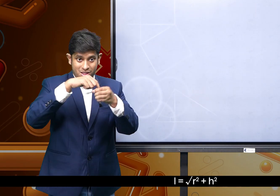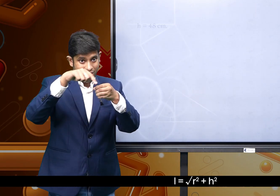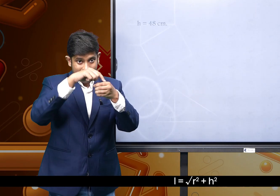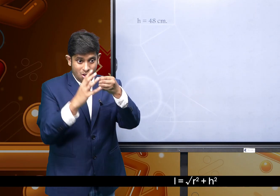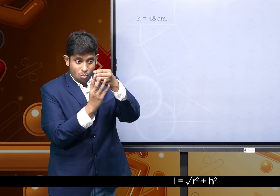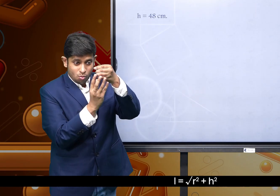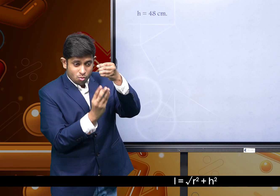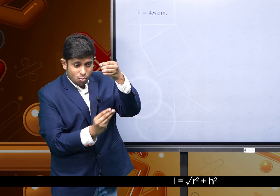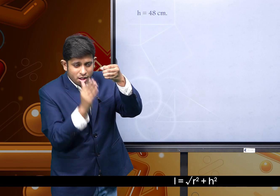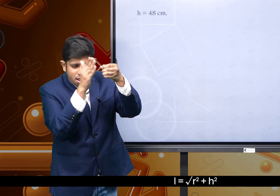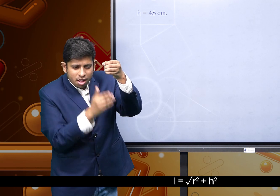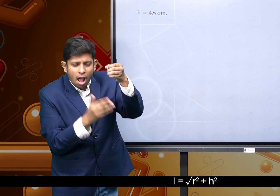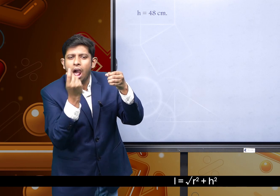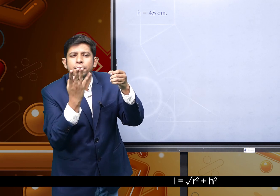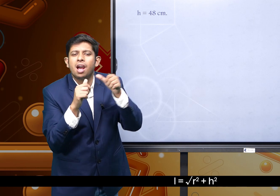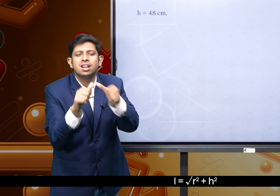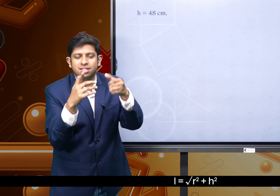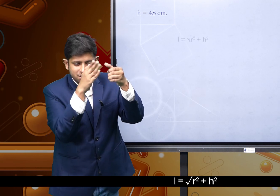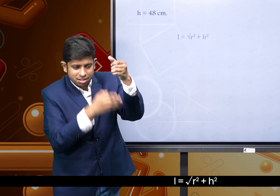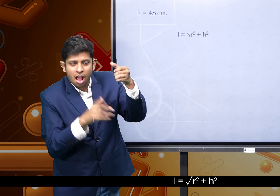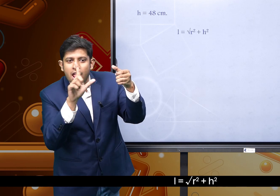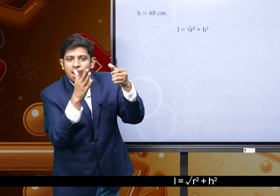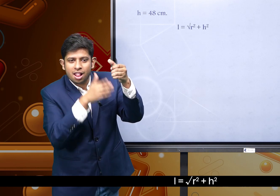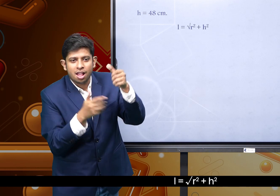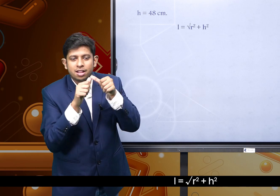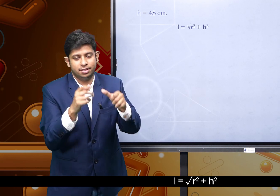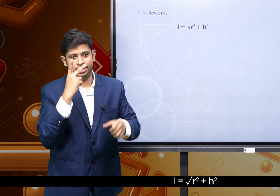L बरोबर वर्गमुळामध्ये r चा वर्ग अधिक h चा वर्ग